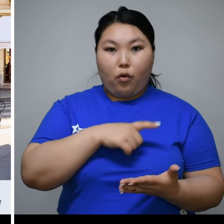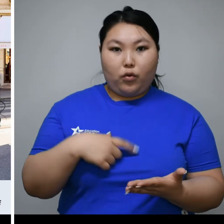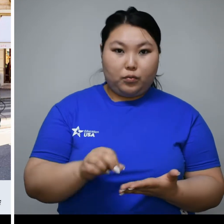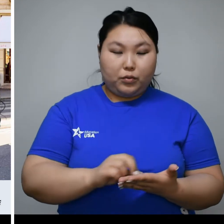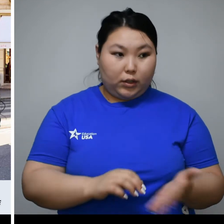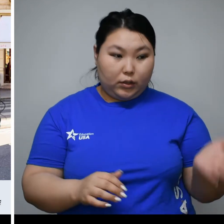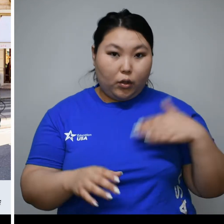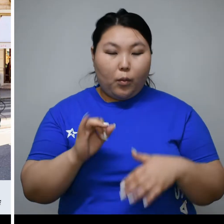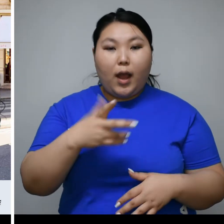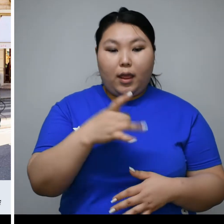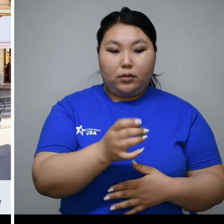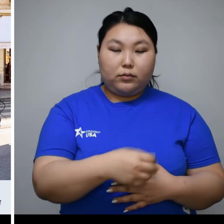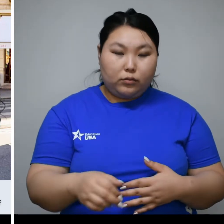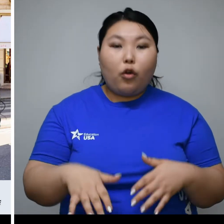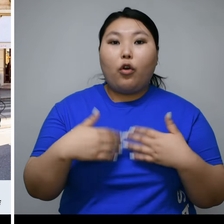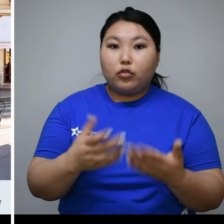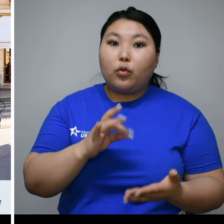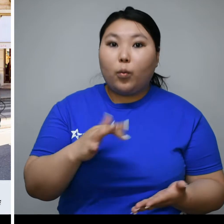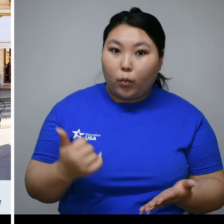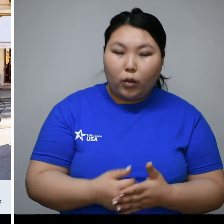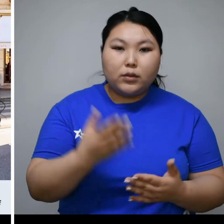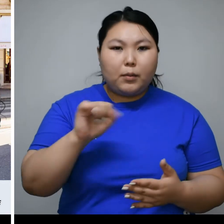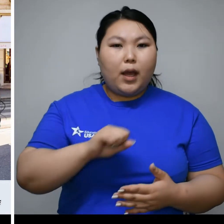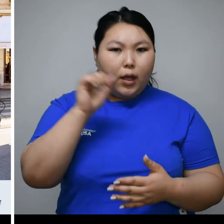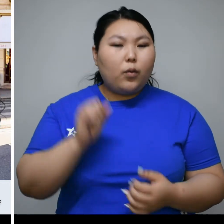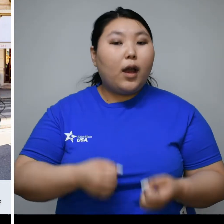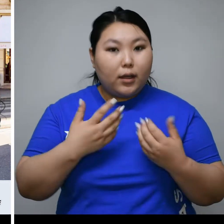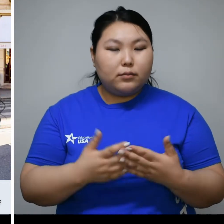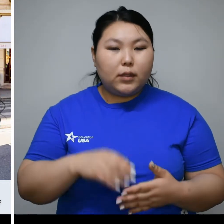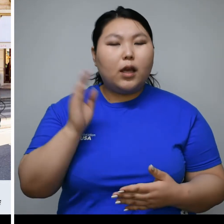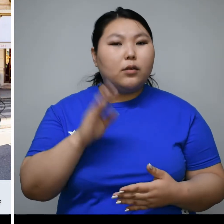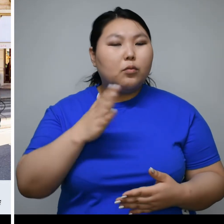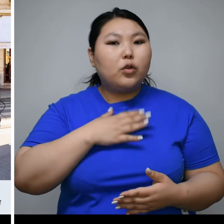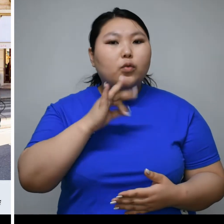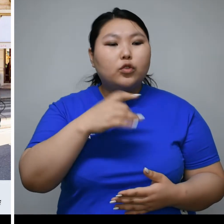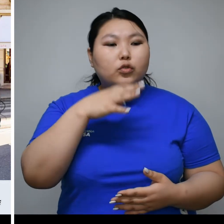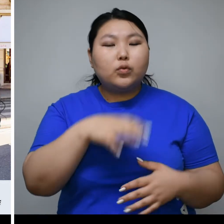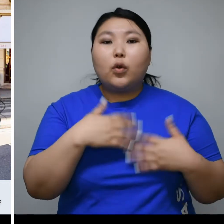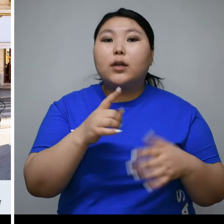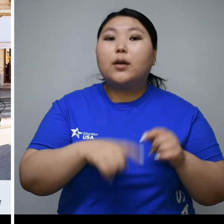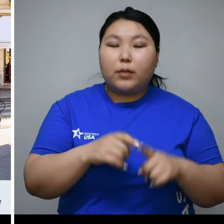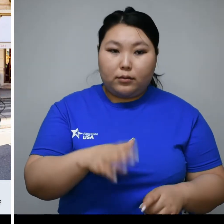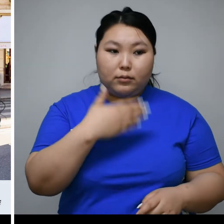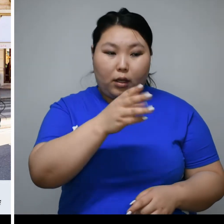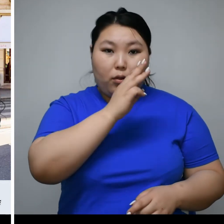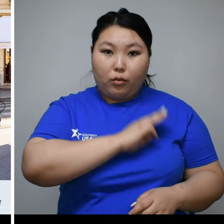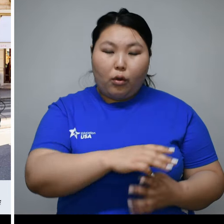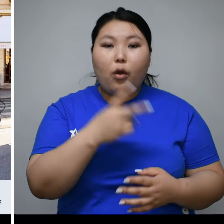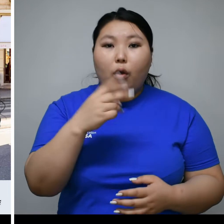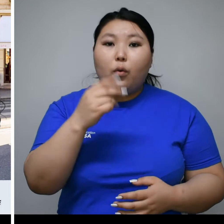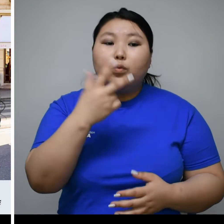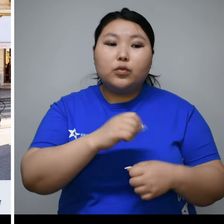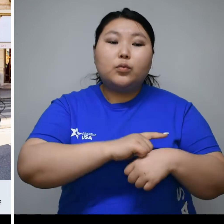өөрөө бичээд ирвэл 19 гэж зураад өгөөч гэдэг юм уу. Тийм асуудал гардаг. Тэгэхээр би юу гэж зөвлөх вэ гэхээр таны